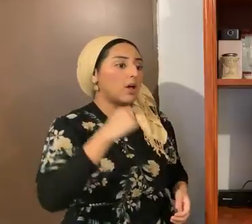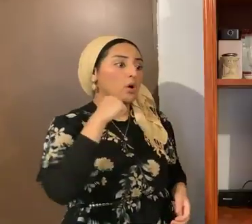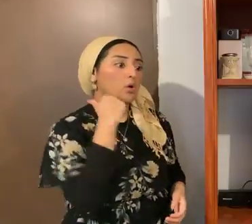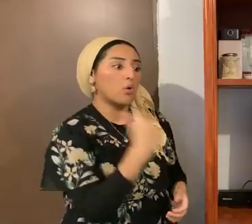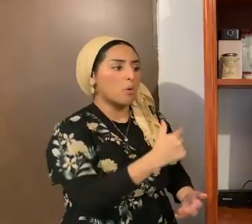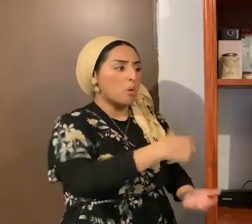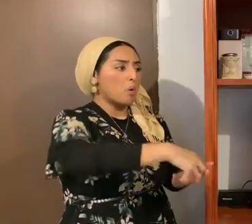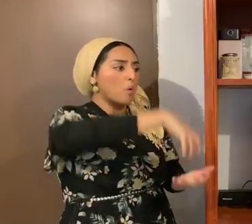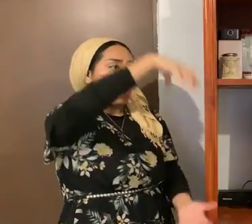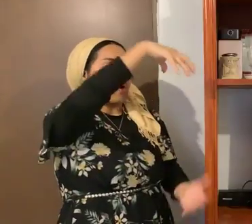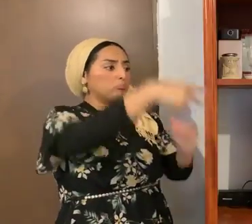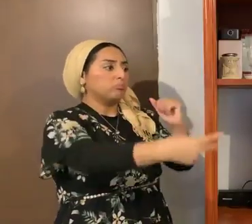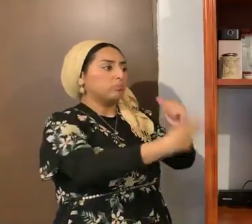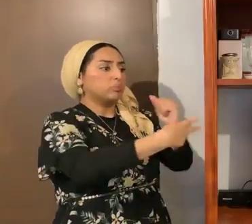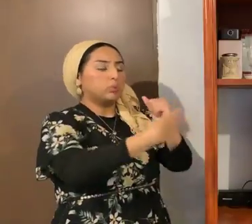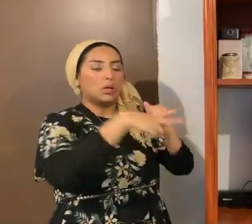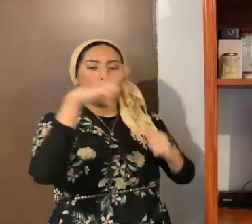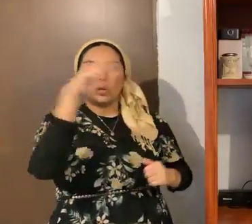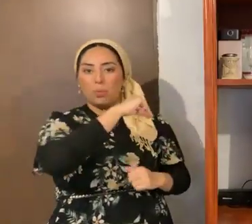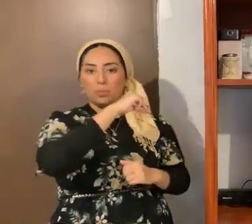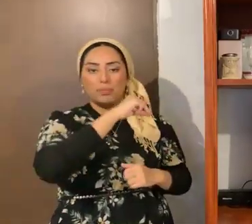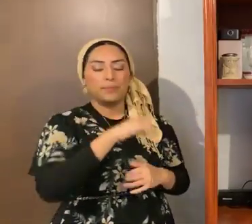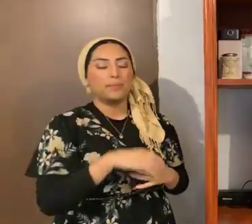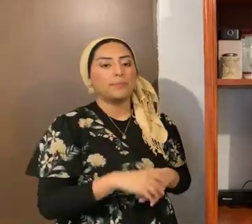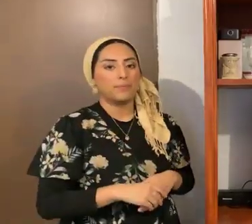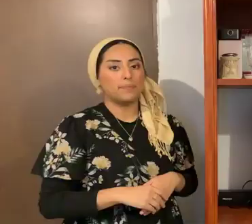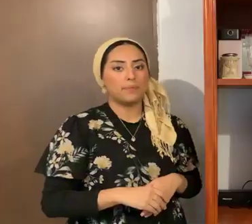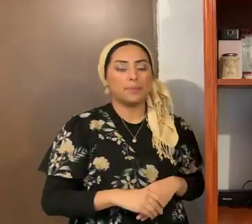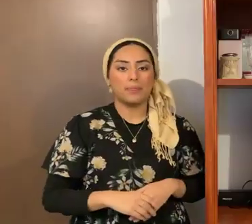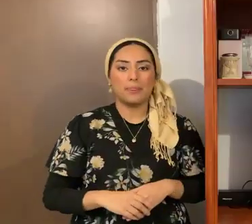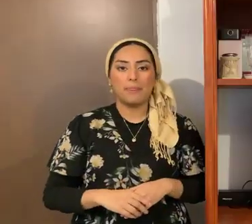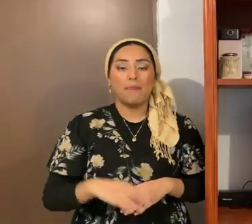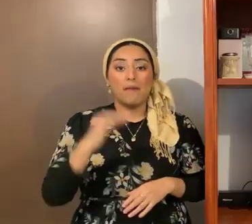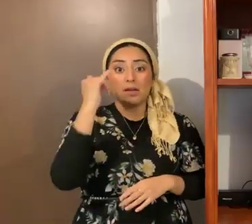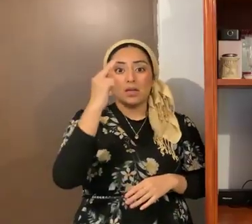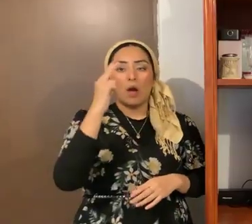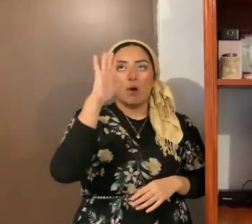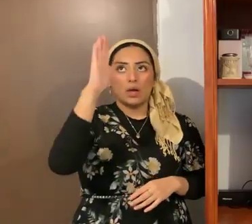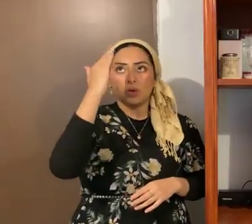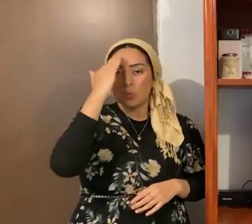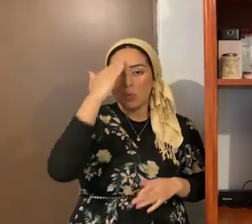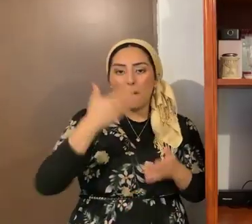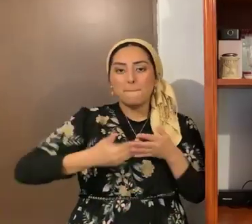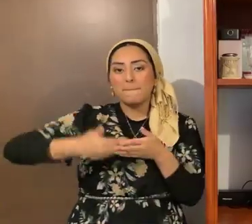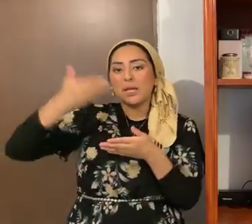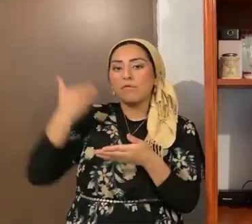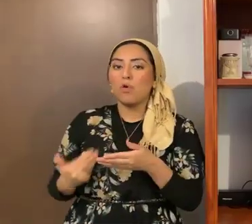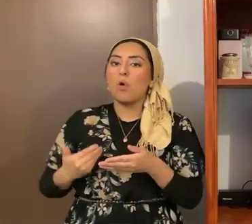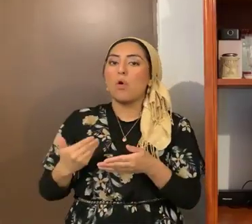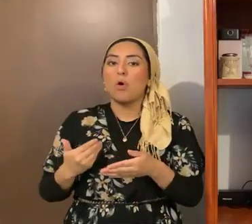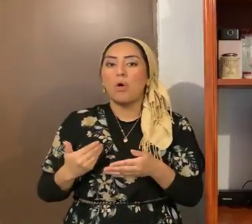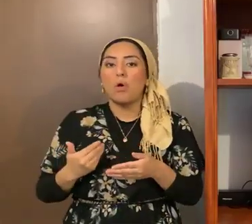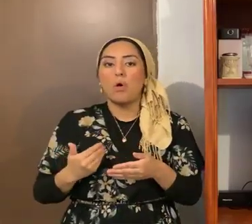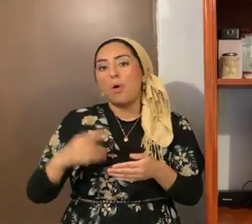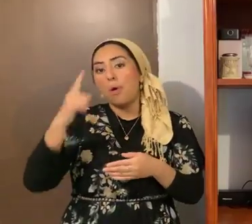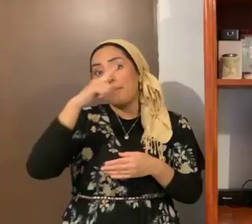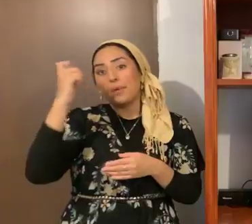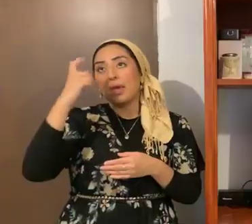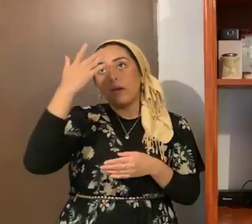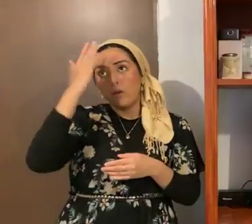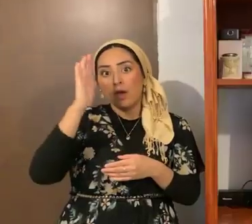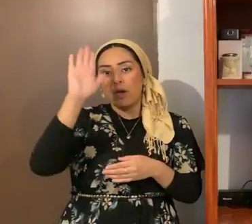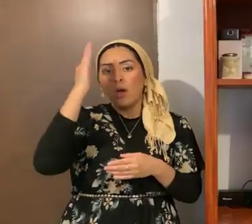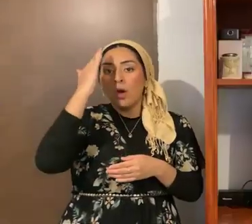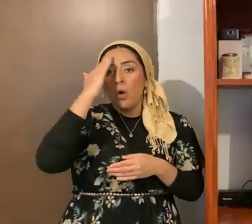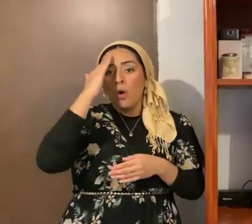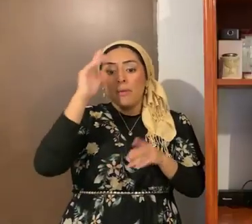sí en abundancia. Bueno, entonces, esto ya lo había previsto el Eterno, porque, anótelo, Elohim